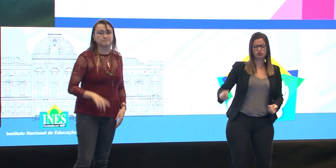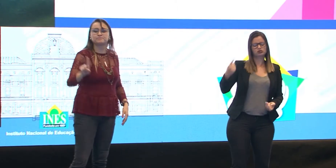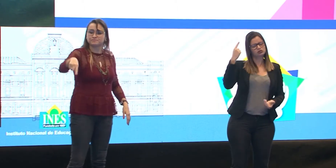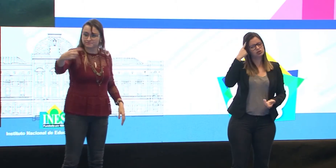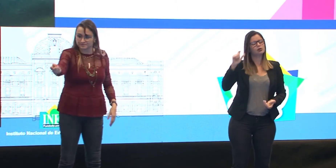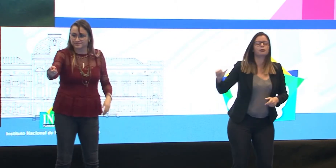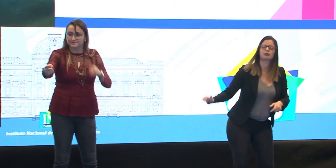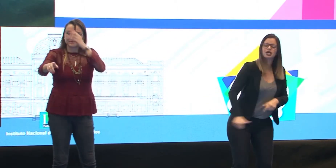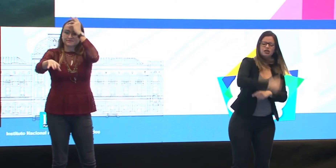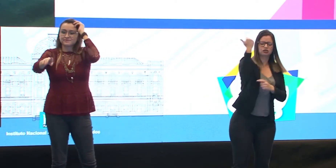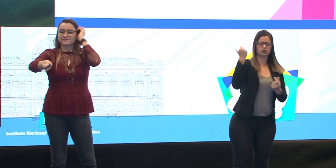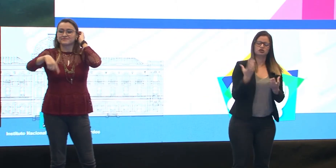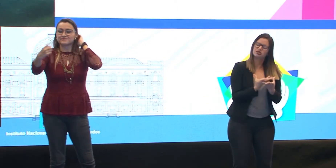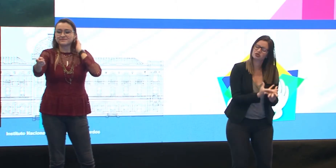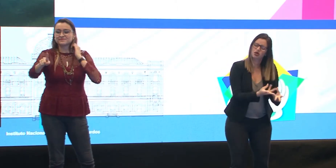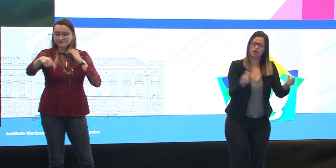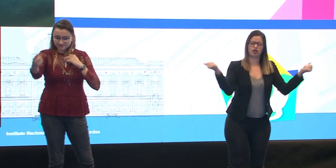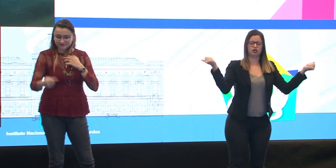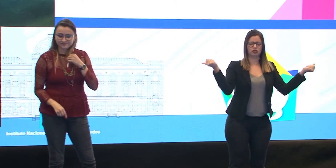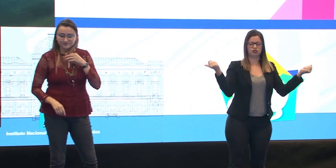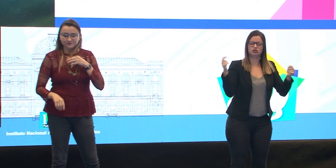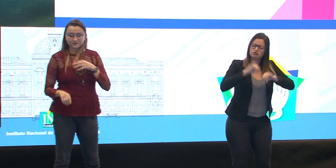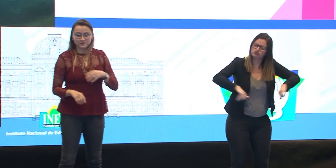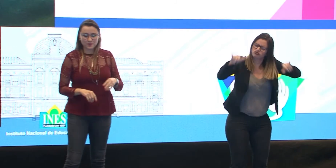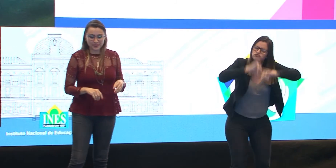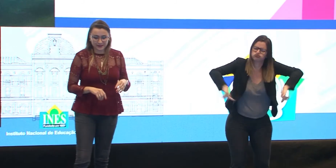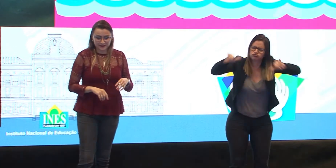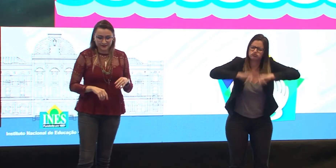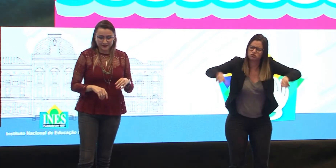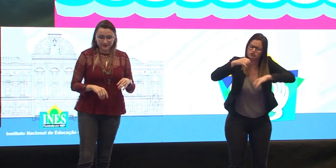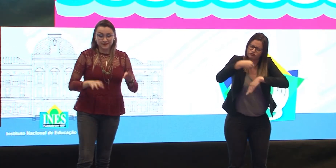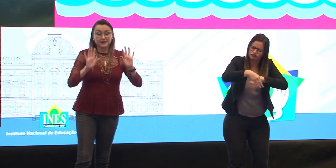forte para essa comunidade. Próximo.